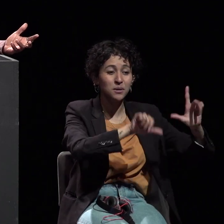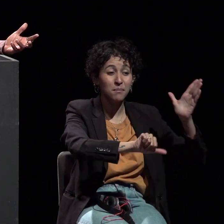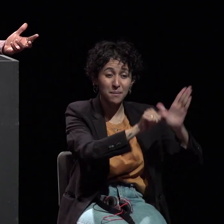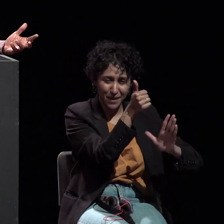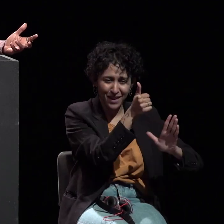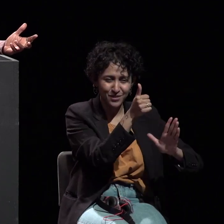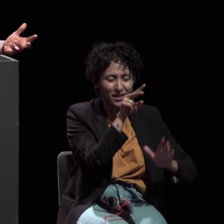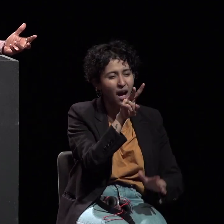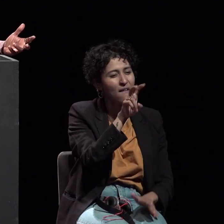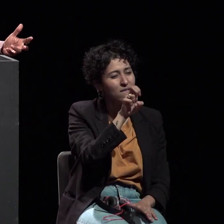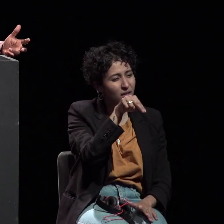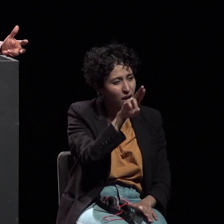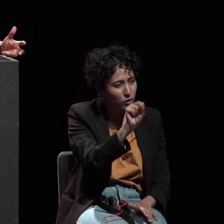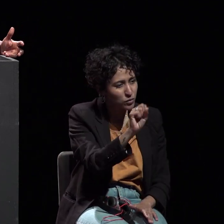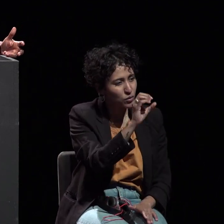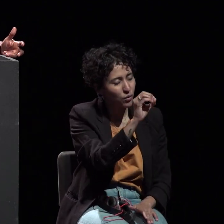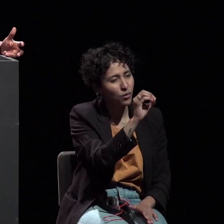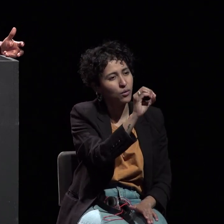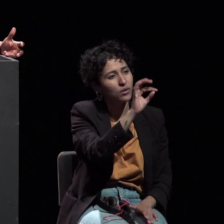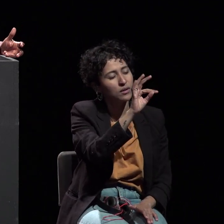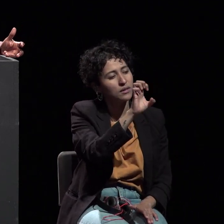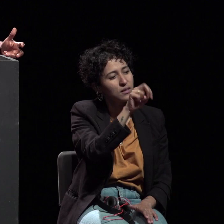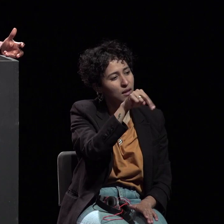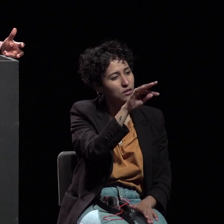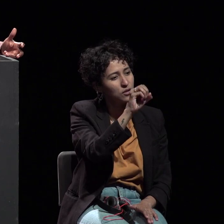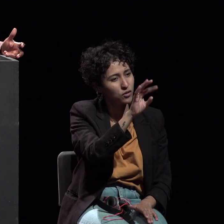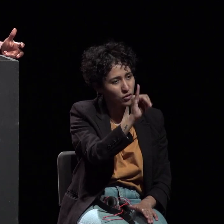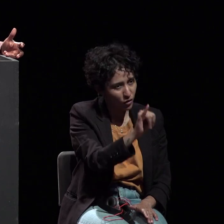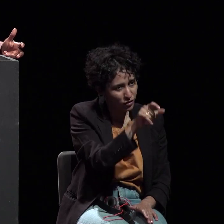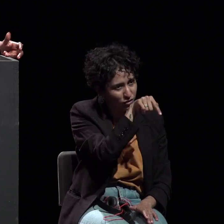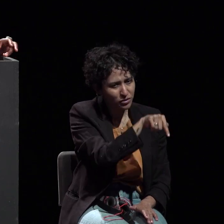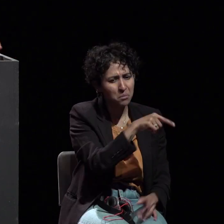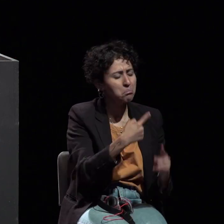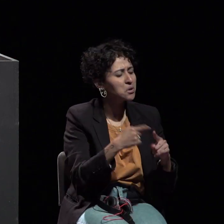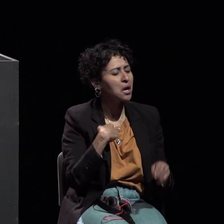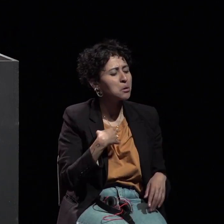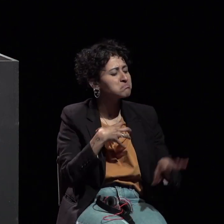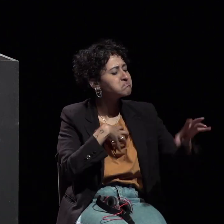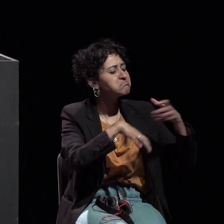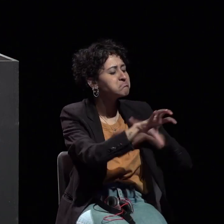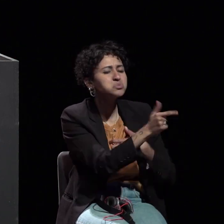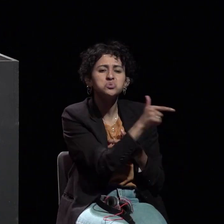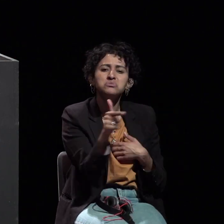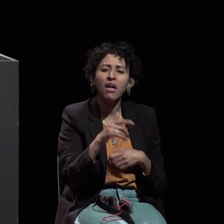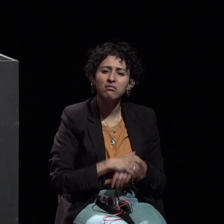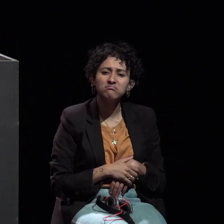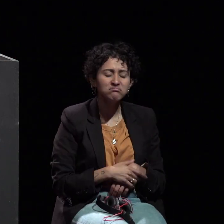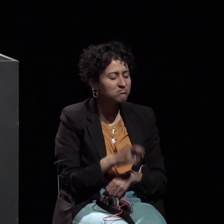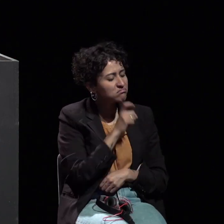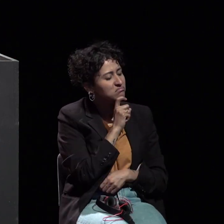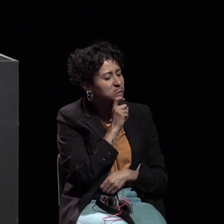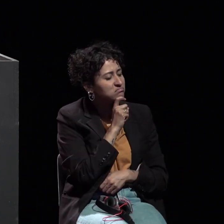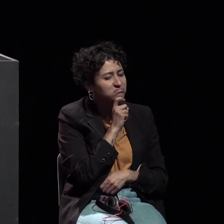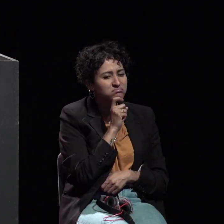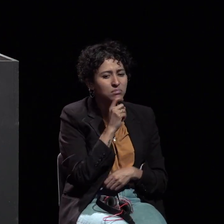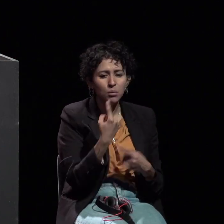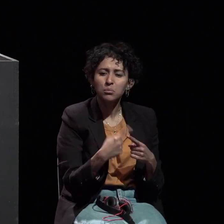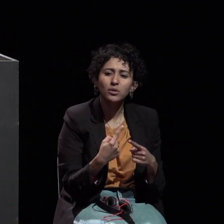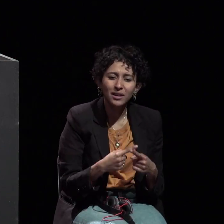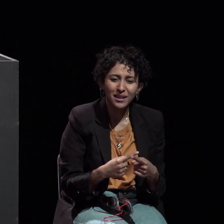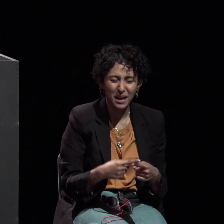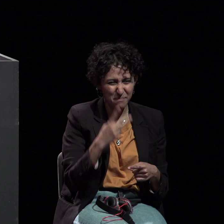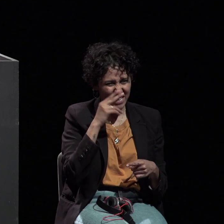de resposta, porque que nós não choramos por esses corpos. Parece, digamos, uma leitura que eu estou fazendo meio mecânica,